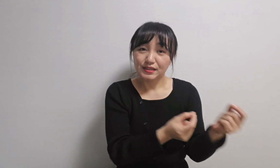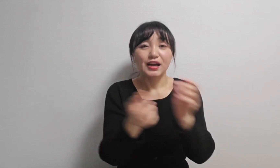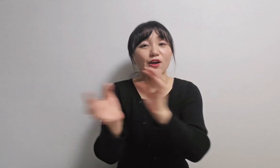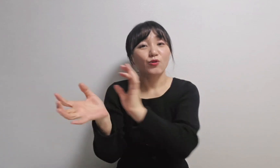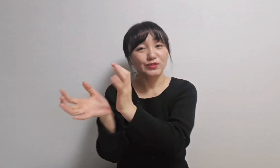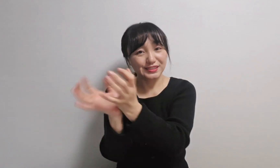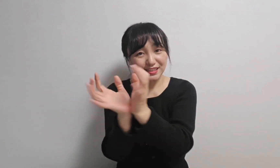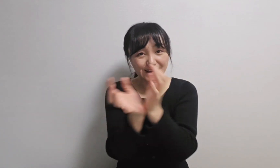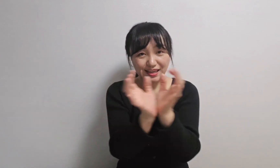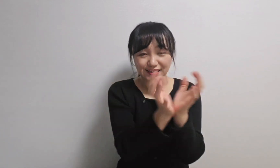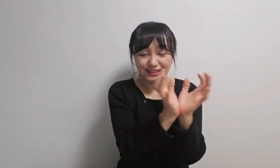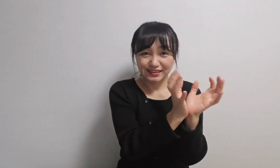꽃이야.